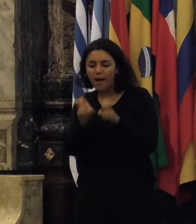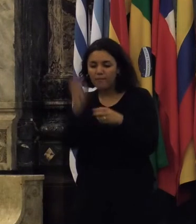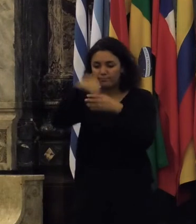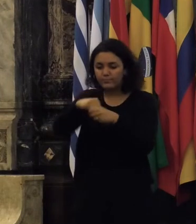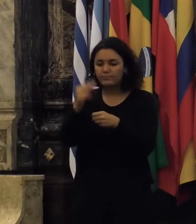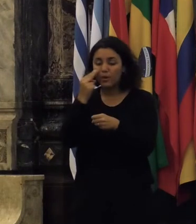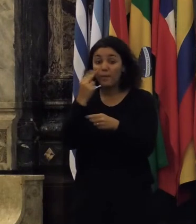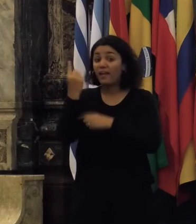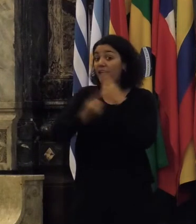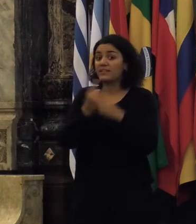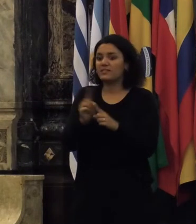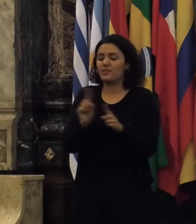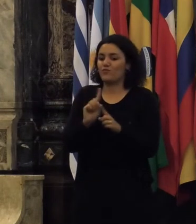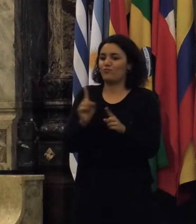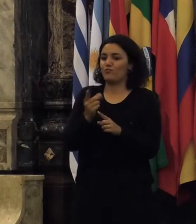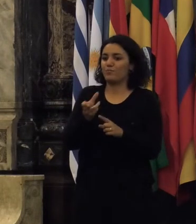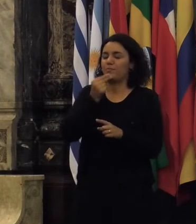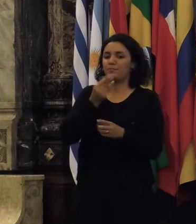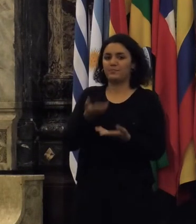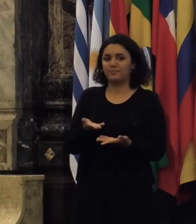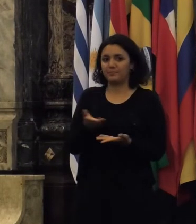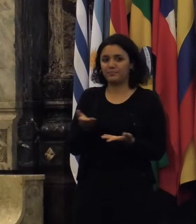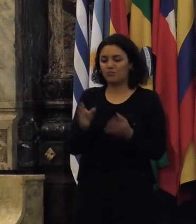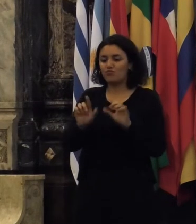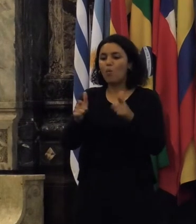o a la vista como se lo espera.